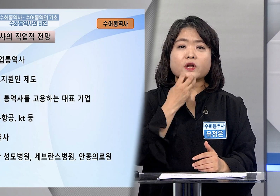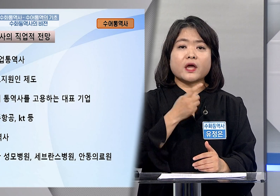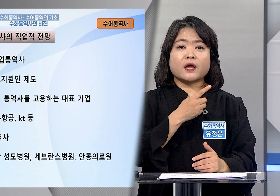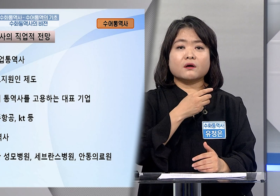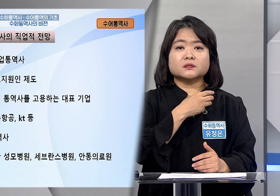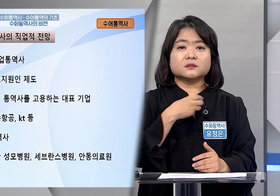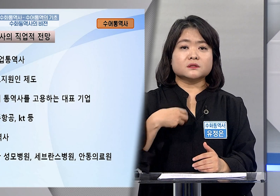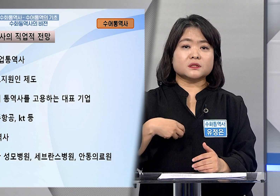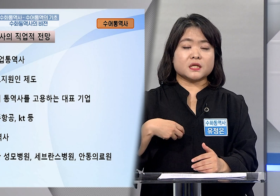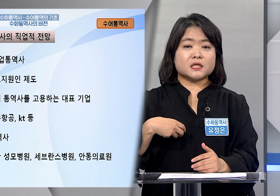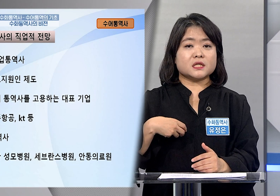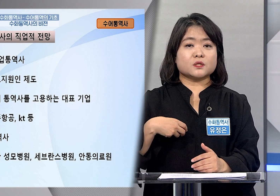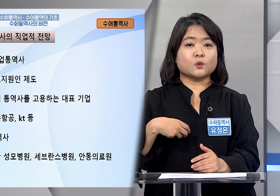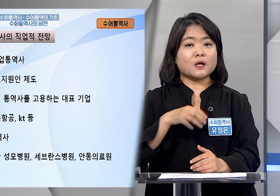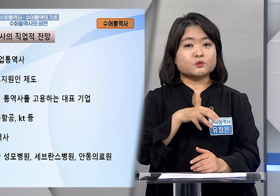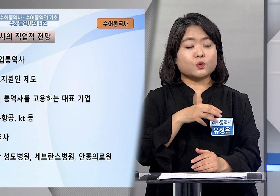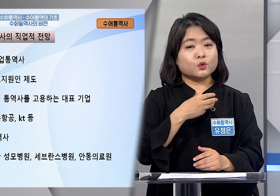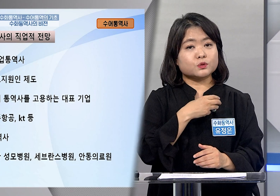서울의 어느 이 동사무소, 요즘은